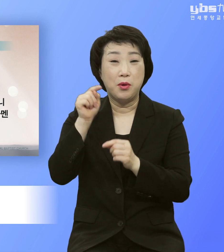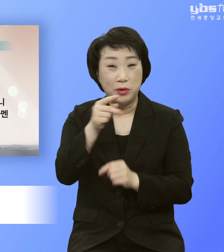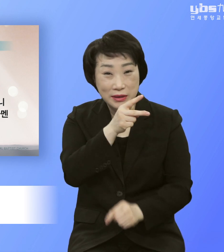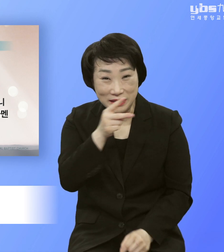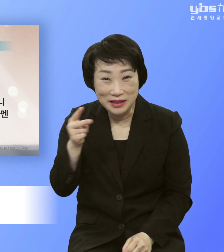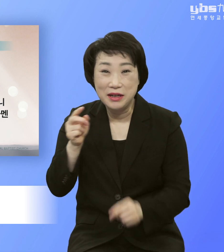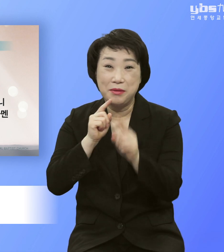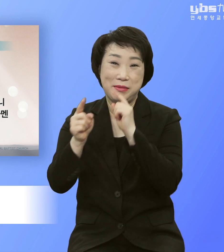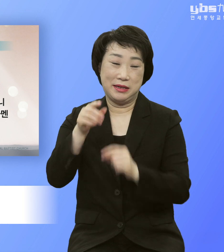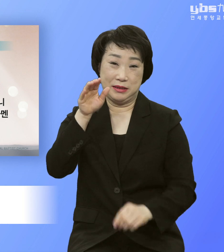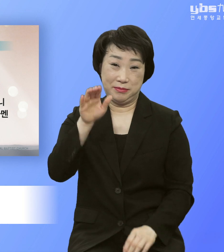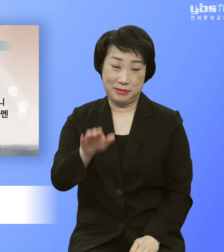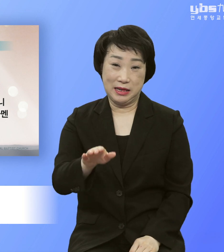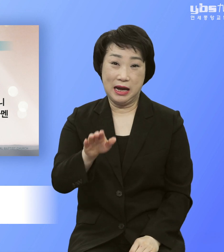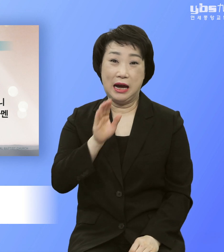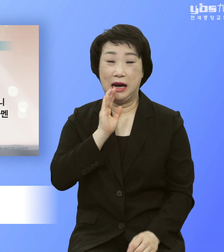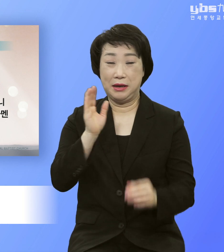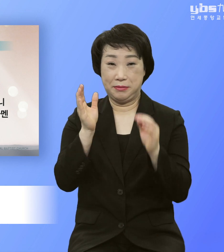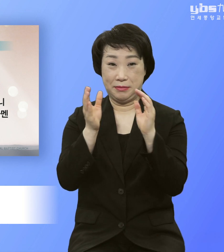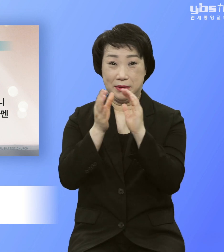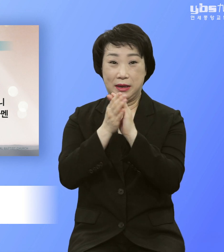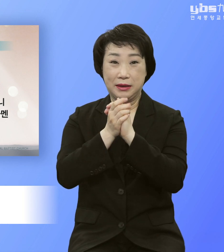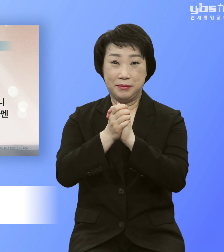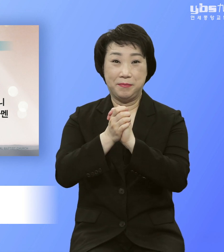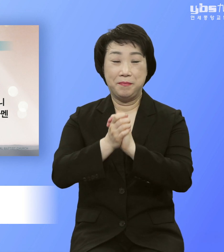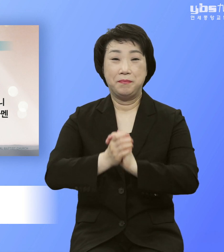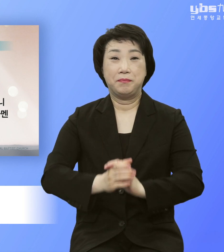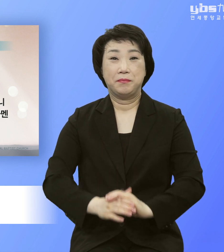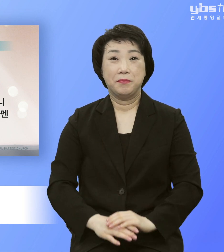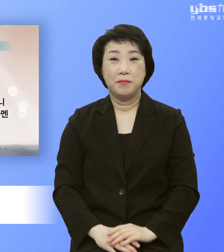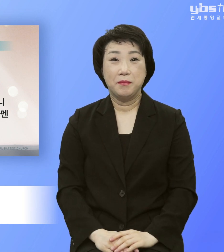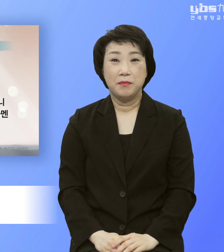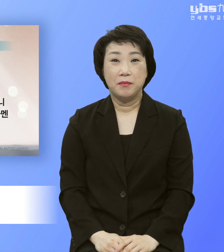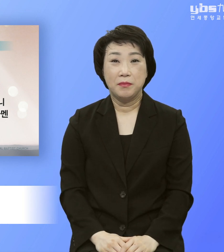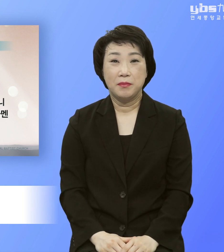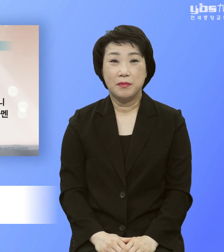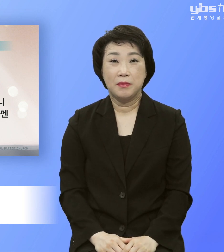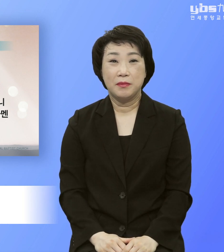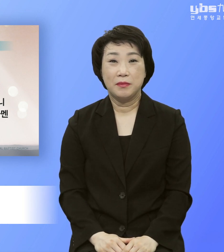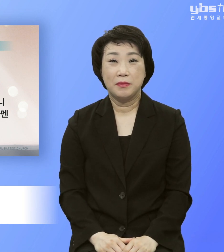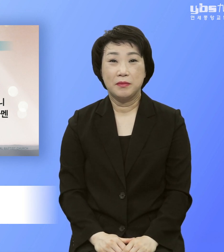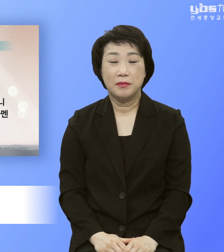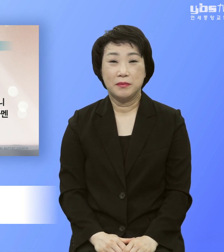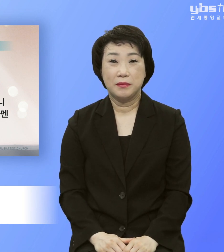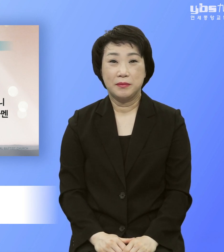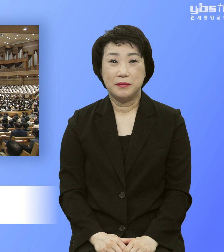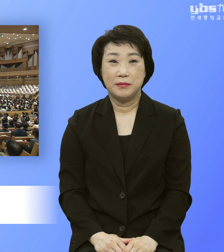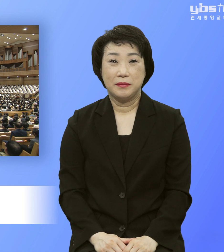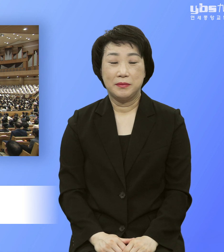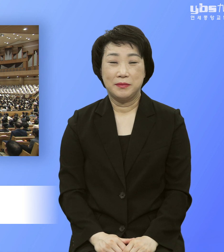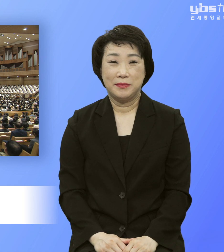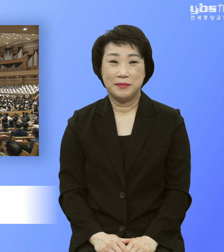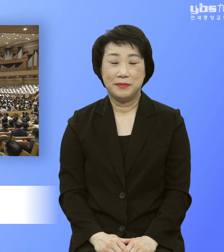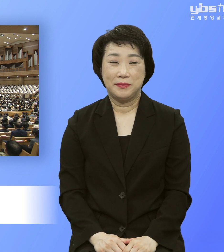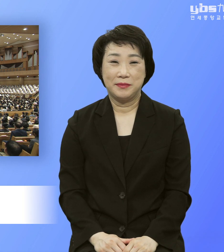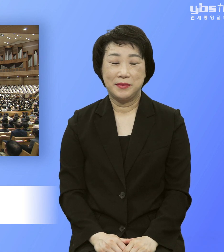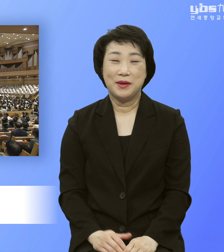너희에게 전한 복음이 곧 이 말씀이니라. 아멘. 아멘.